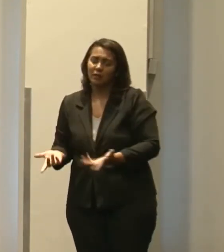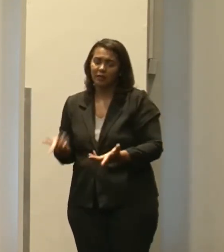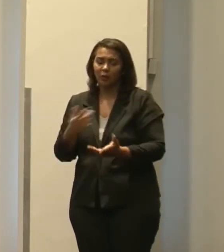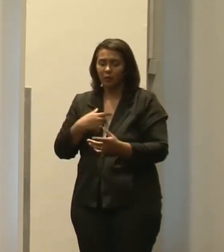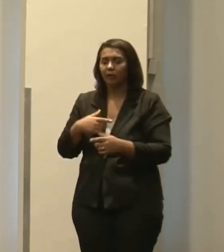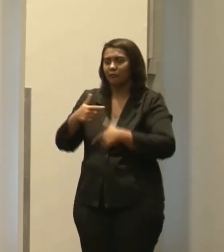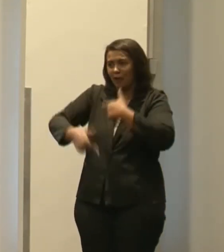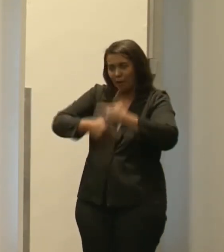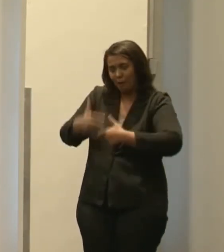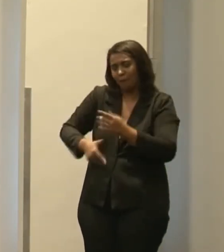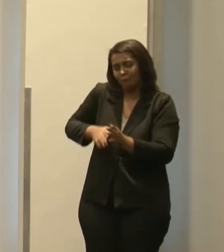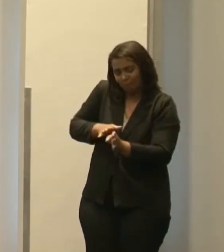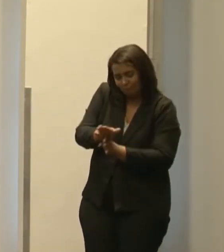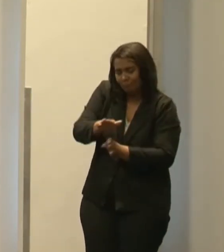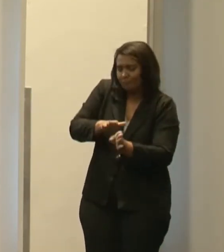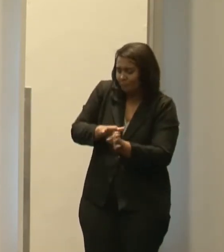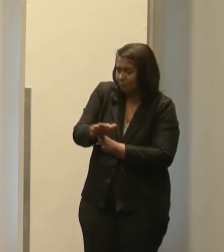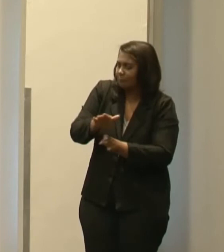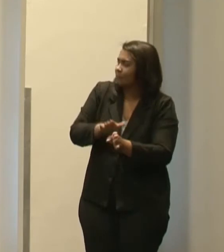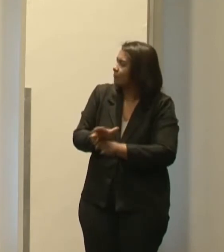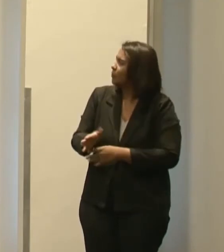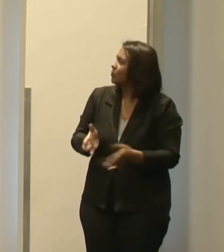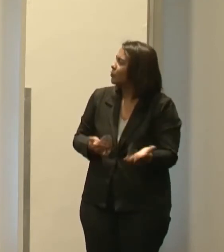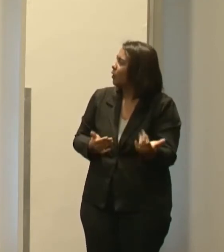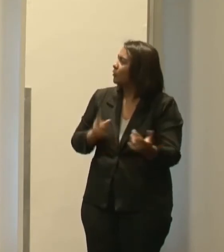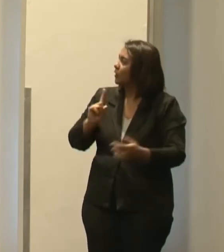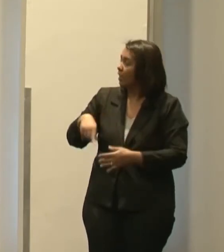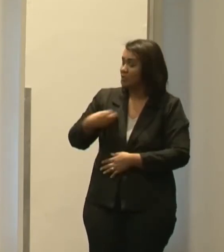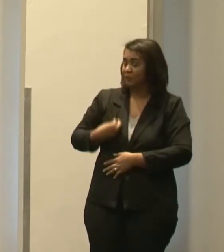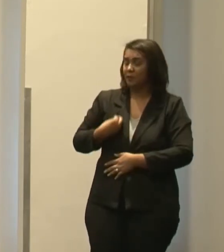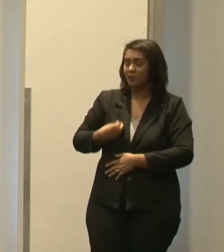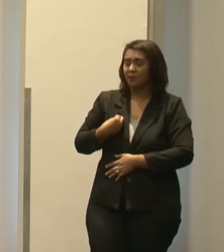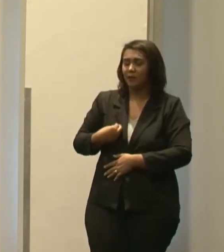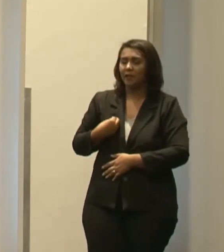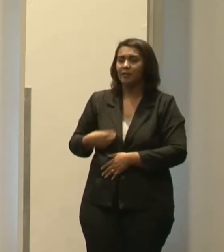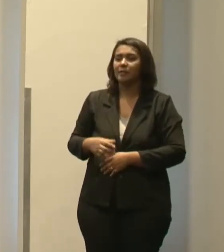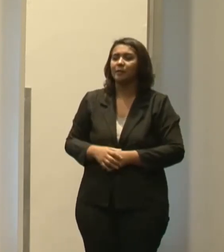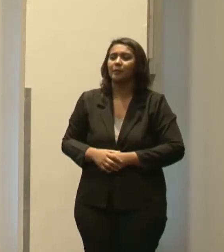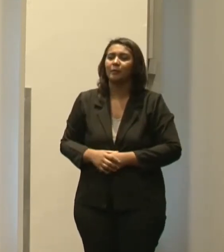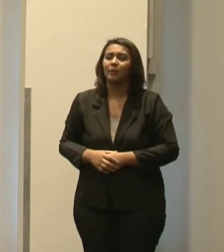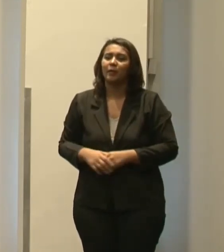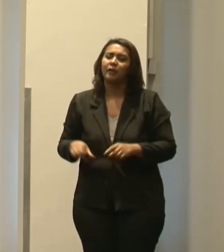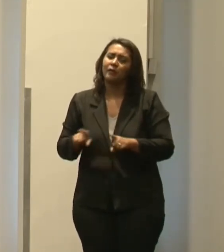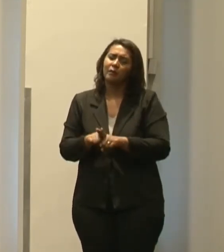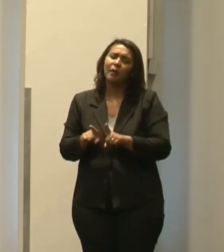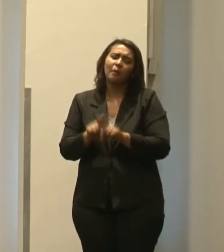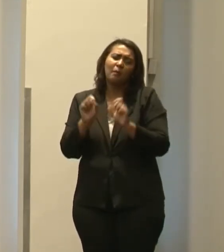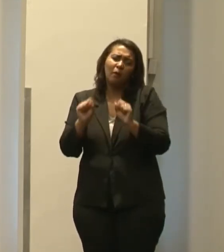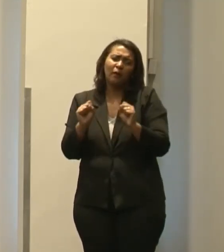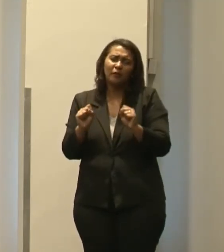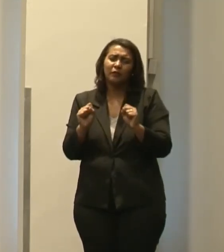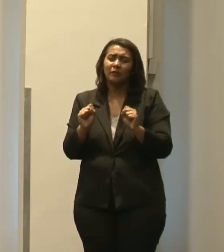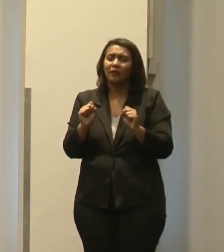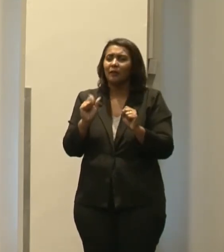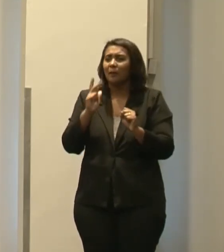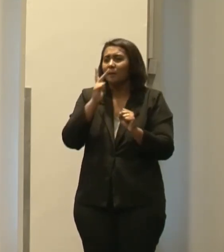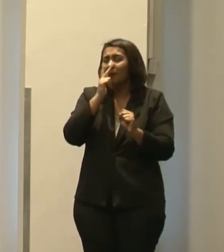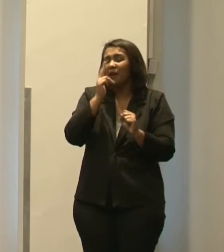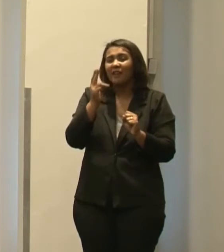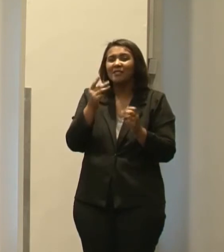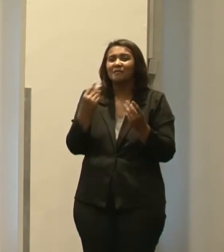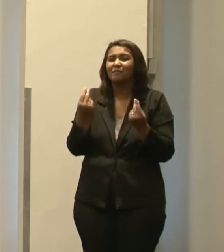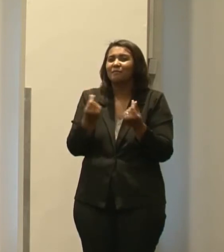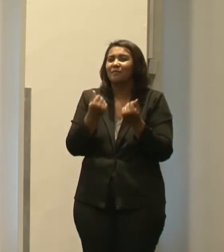de orientação, né? E essas vivências significativas, jovens que, olha, pode parecer muito